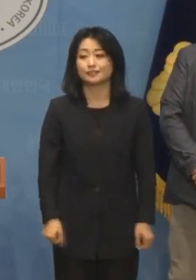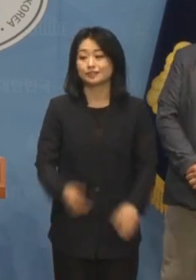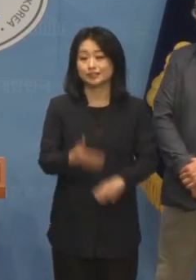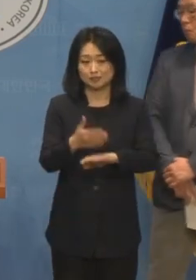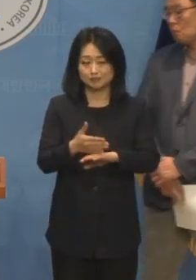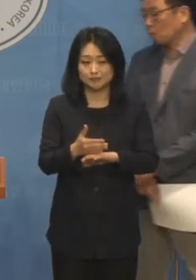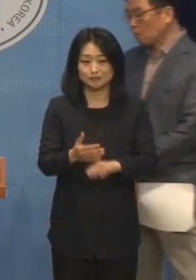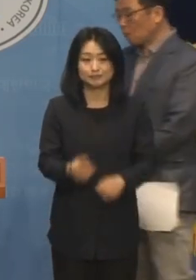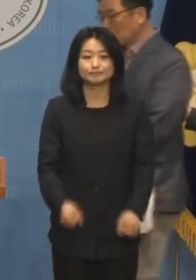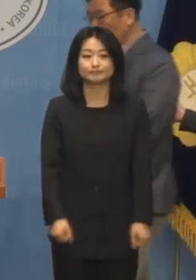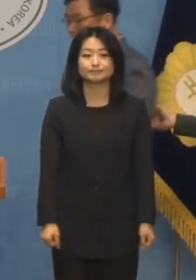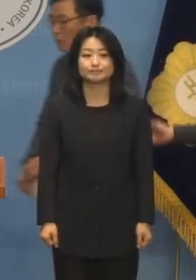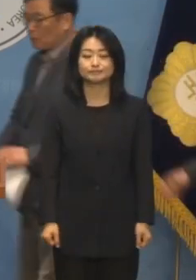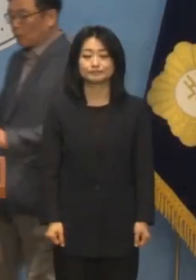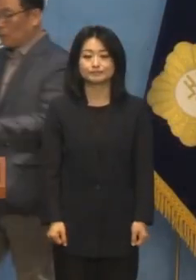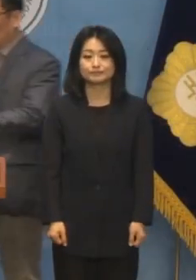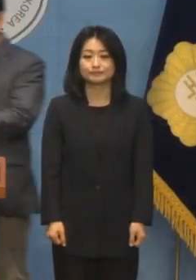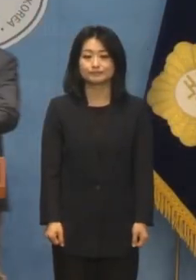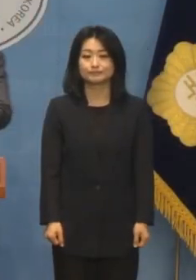고맙습니다.